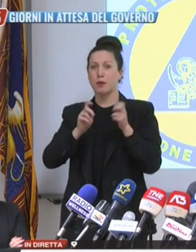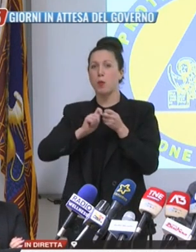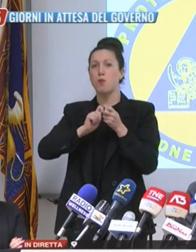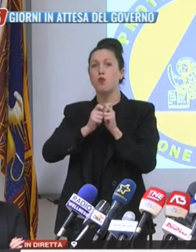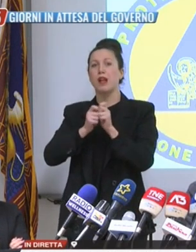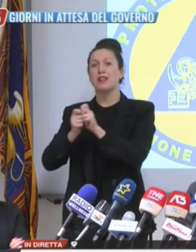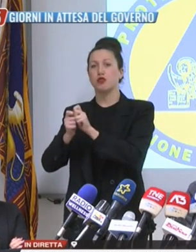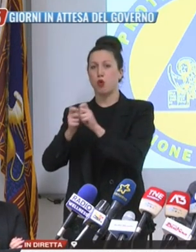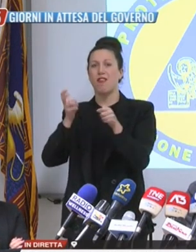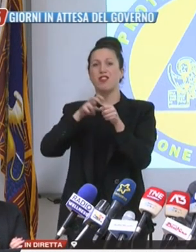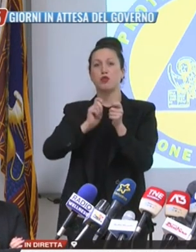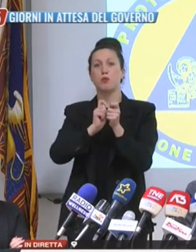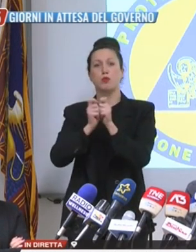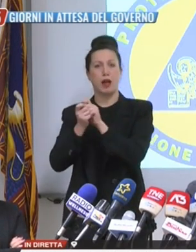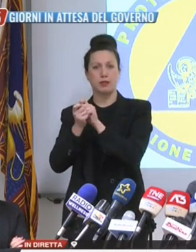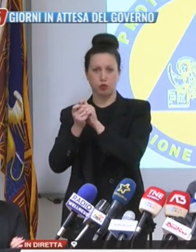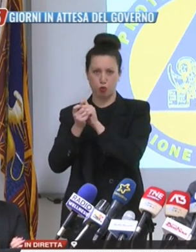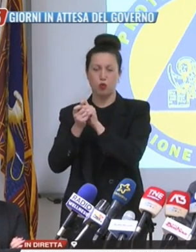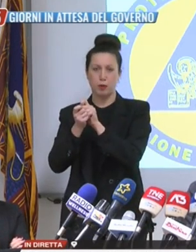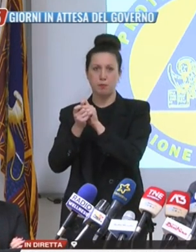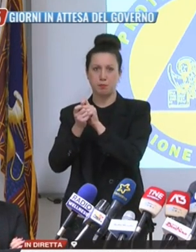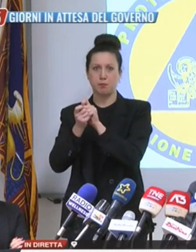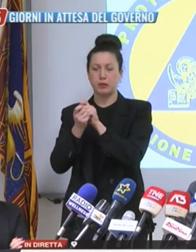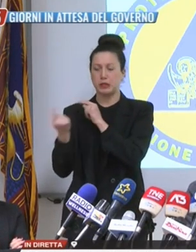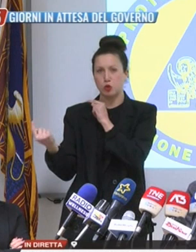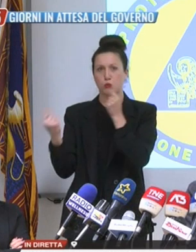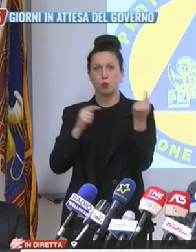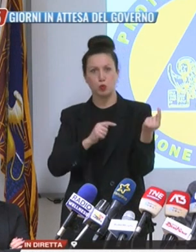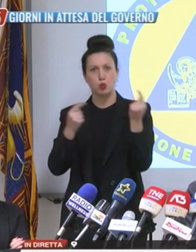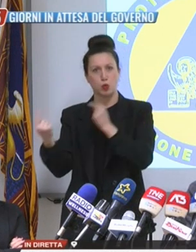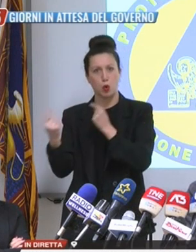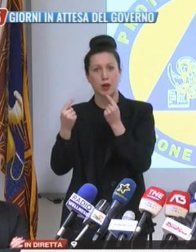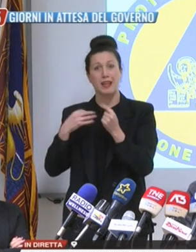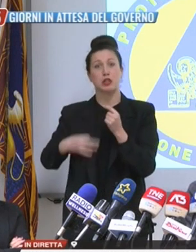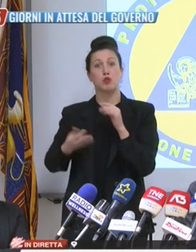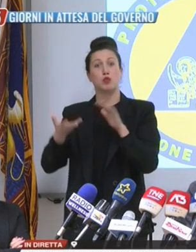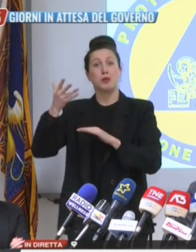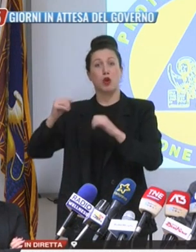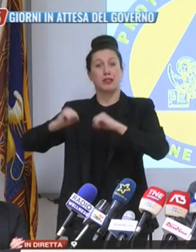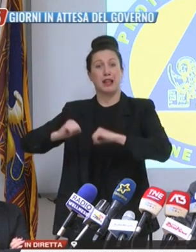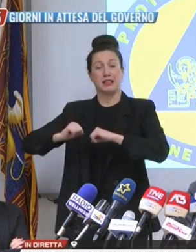discute in maniera approfondita. Considerate che l'Istituto Superiore di Sanità chiede almeno 500